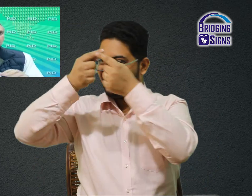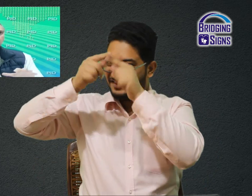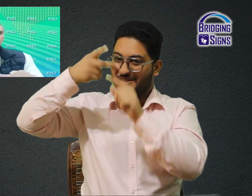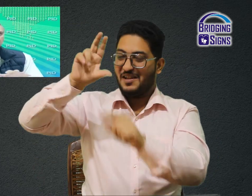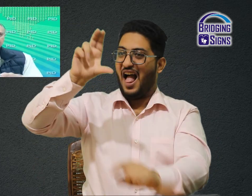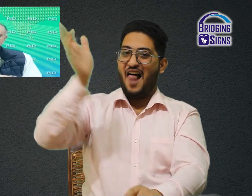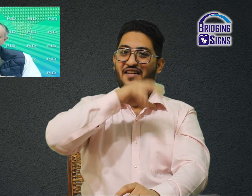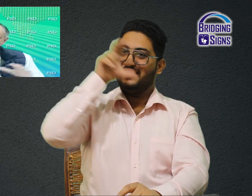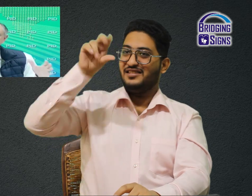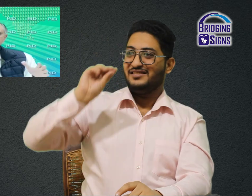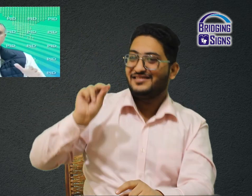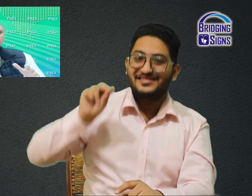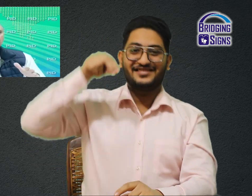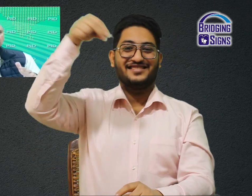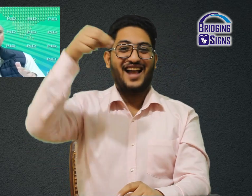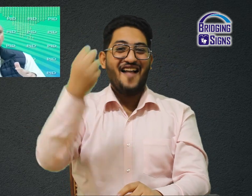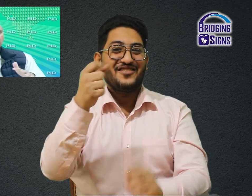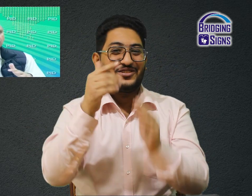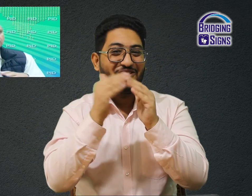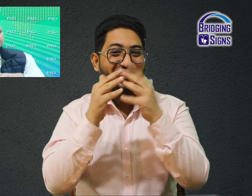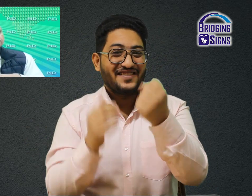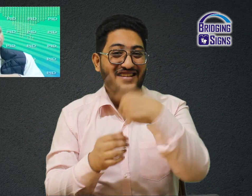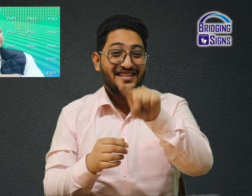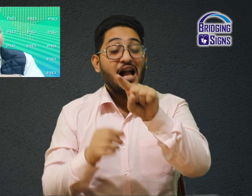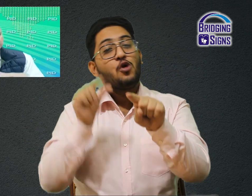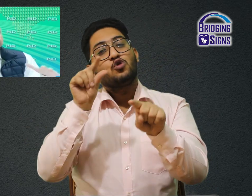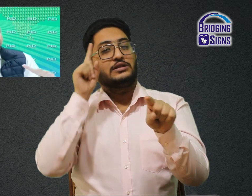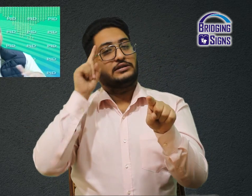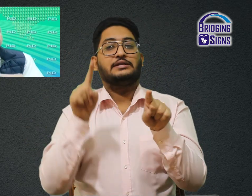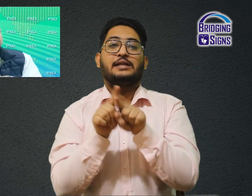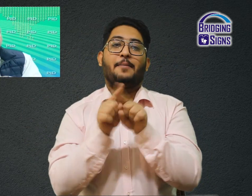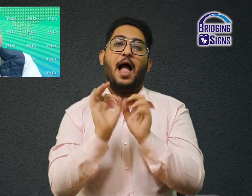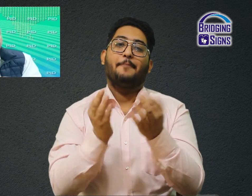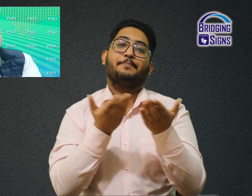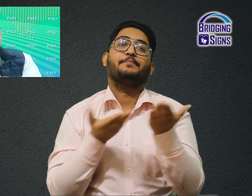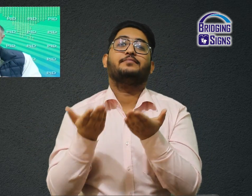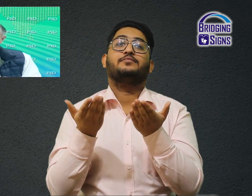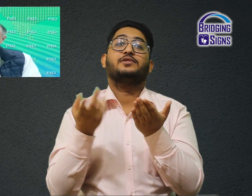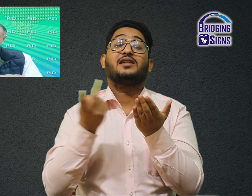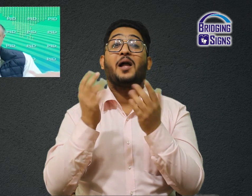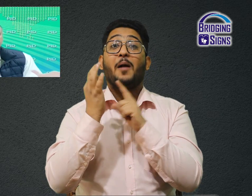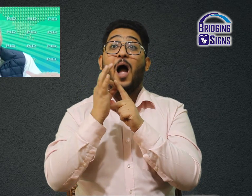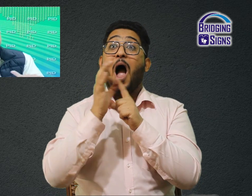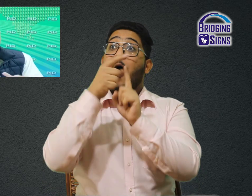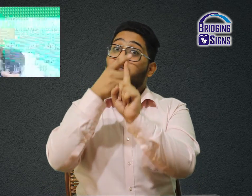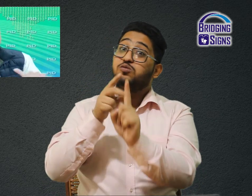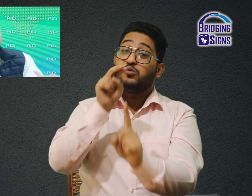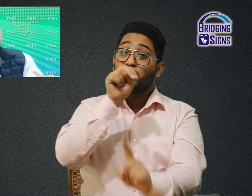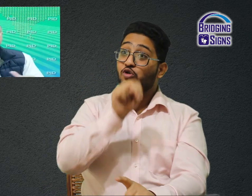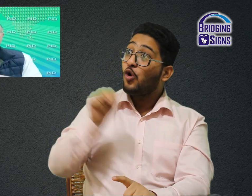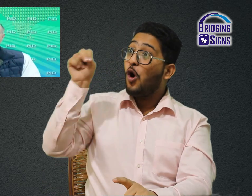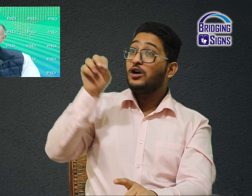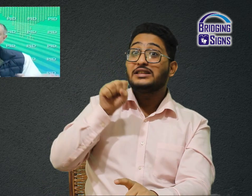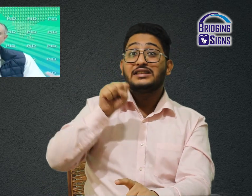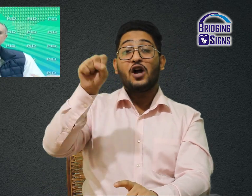पड़ता है। तो ये वही सिस्टम हुआ और पूरे मुल्क का जो ये ऊपर और नॉर्थ साउथ शुमाल